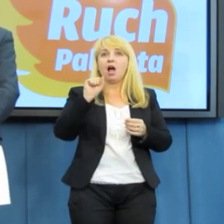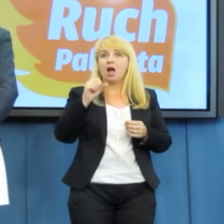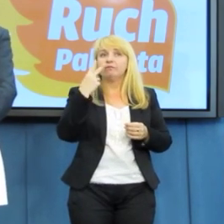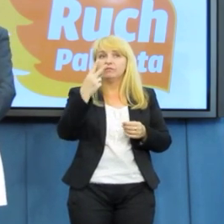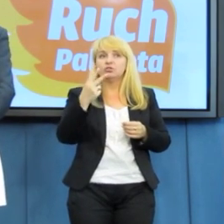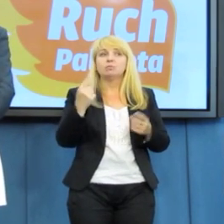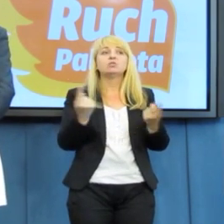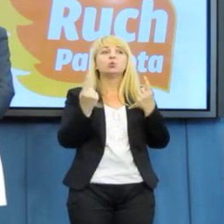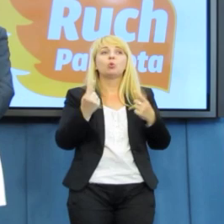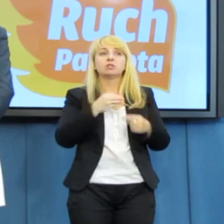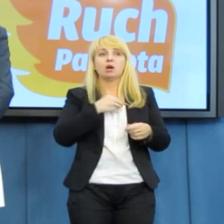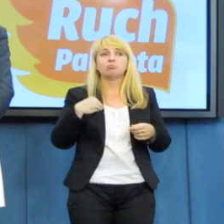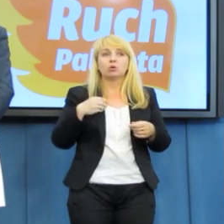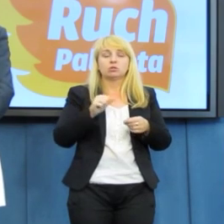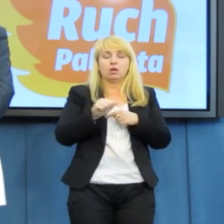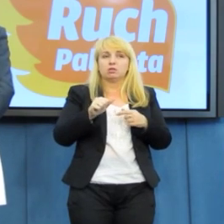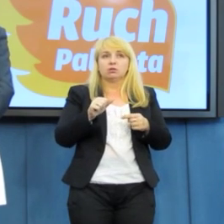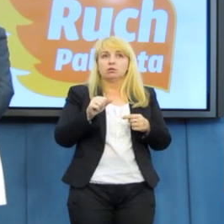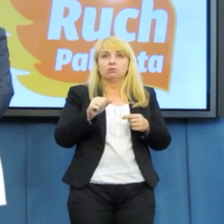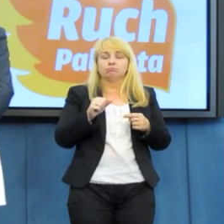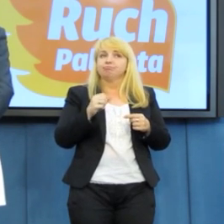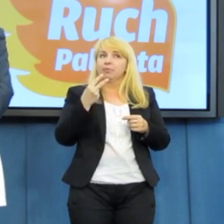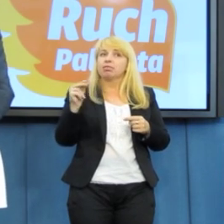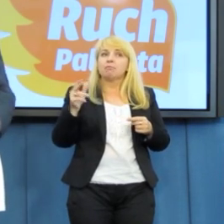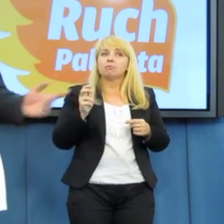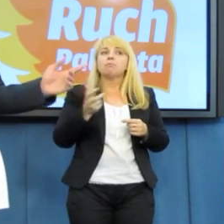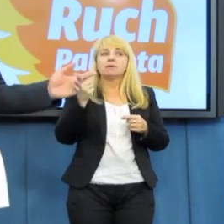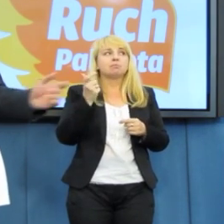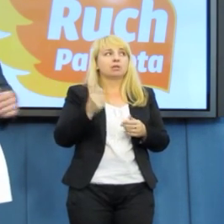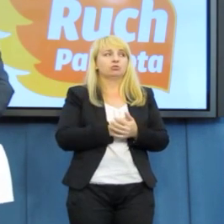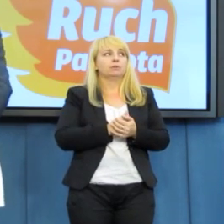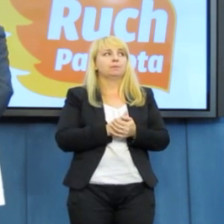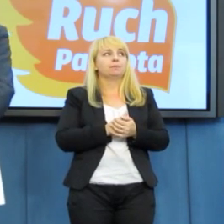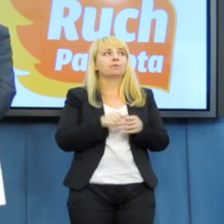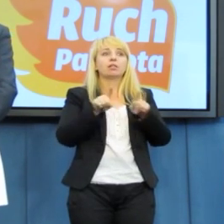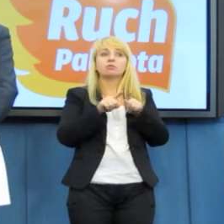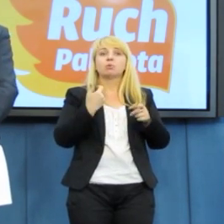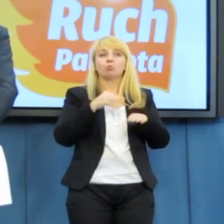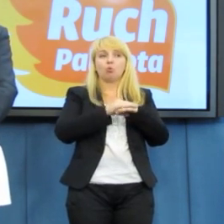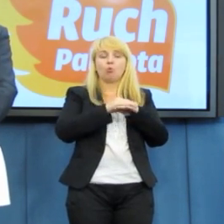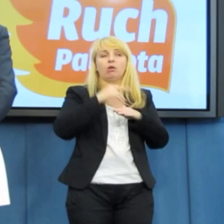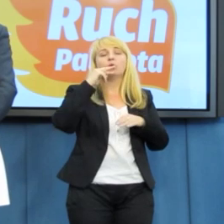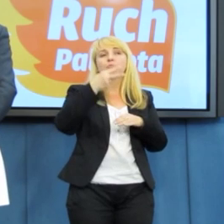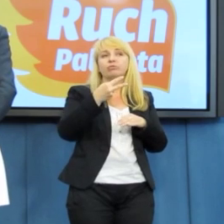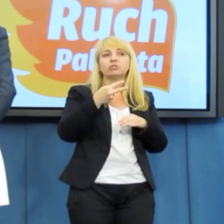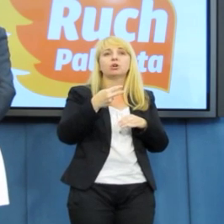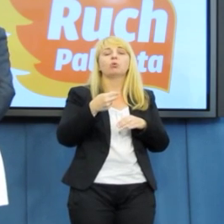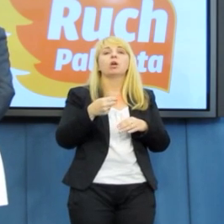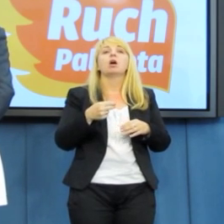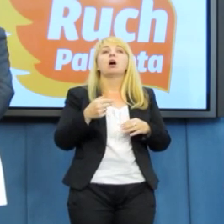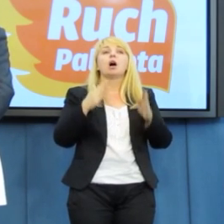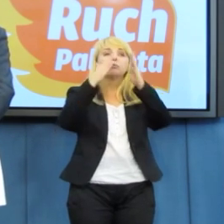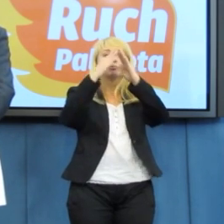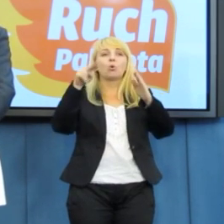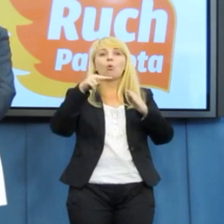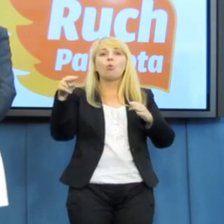sytuacja, bym powiedział, groźna, ponieważ, tak jak powiedział Roman, rzeczywiście fundamentaliści